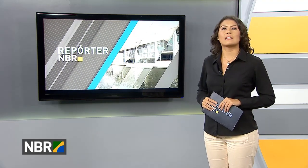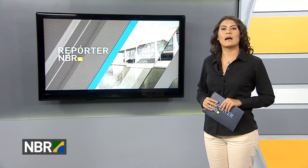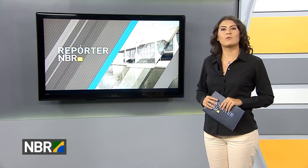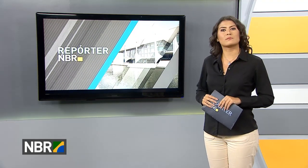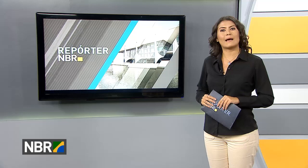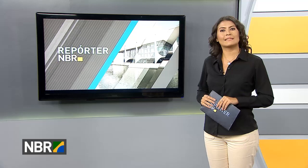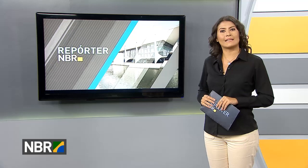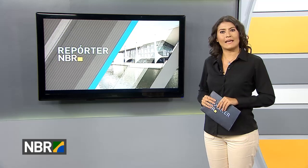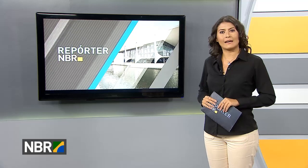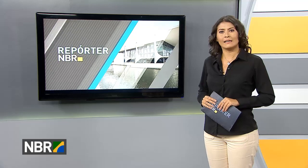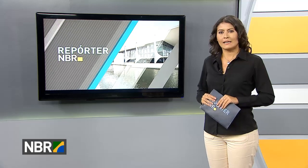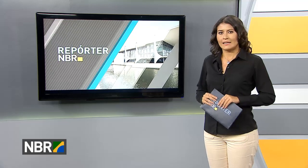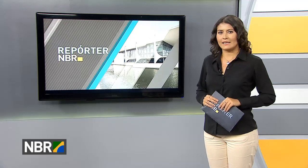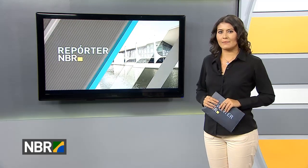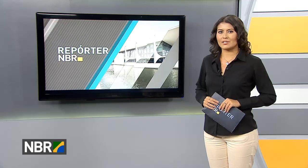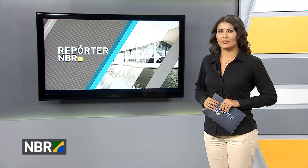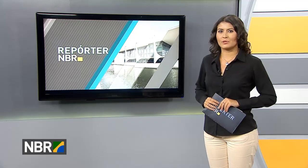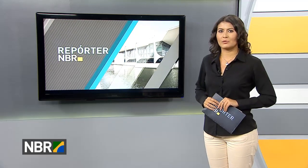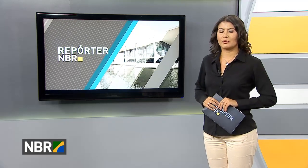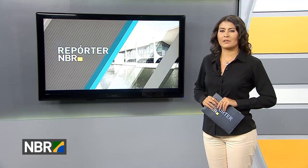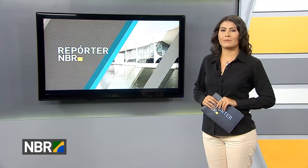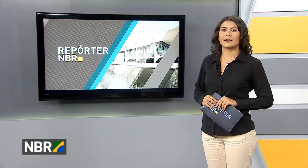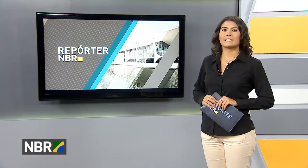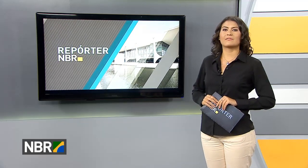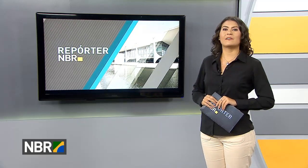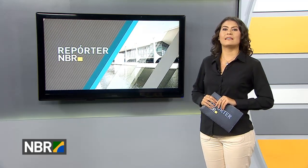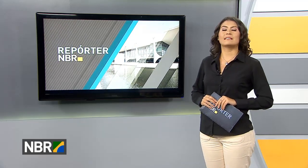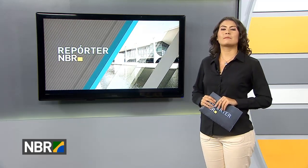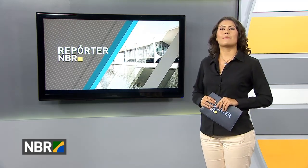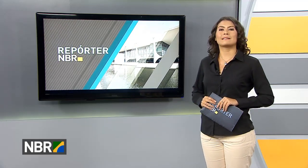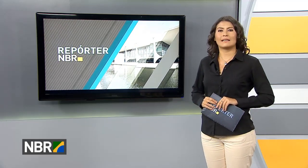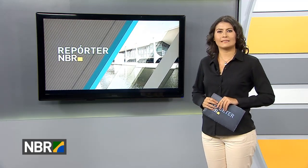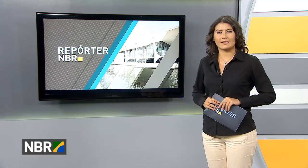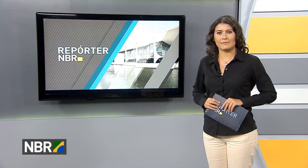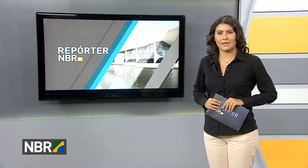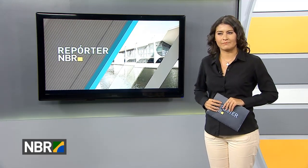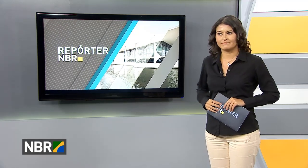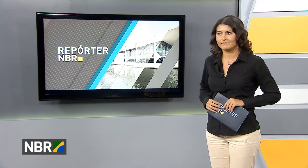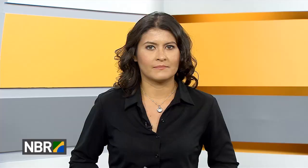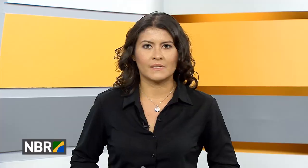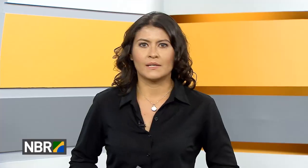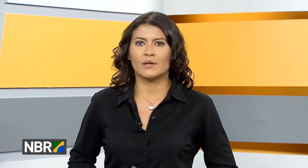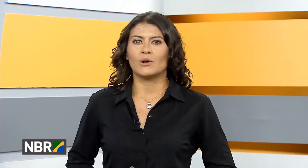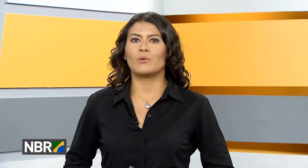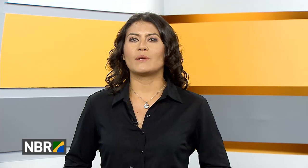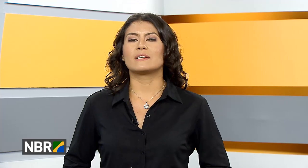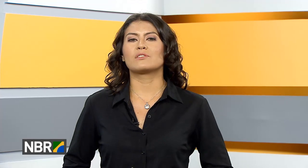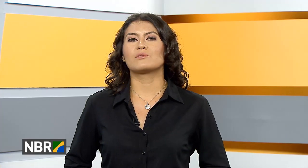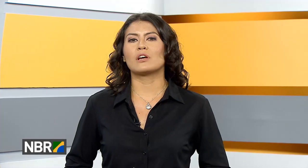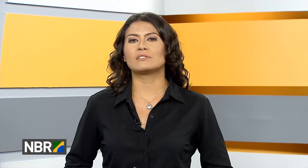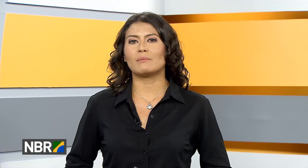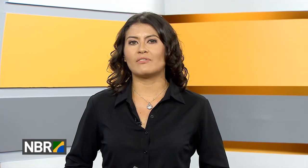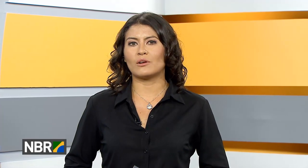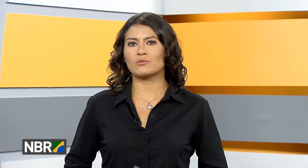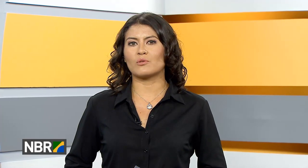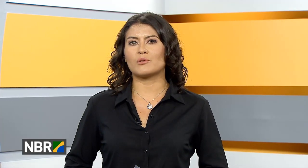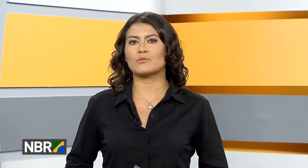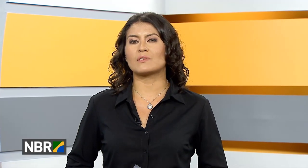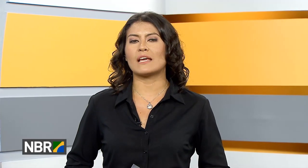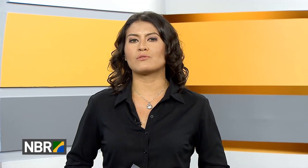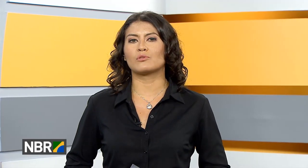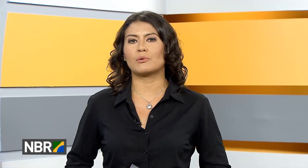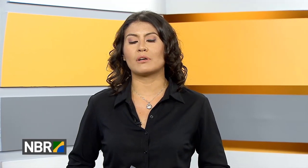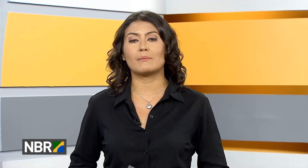Desenvolvimento Social, Osmar Terra, e a embaixadora do programa Criança Feliz, Marcela Temer. O presidente Michel Temer falou